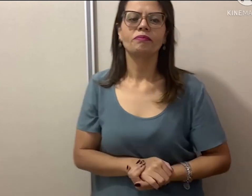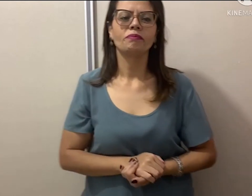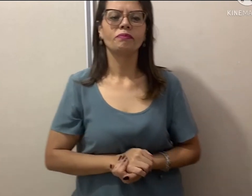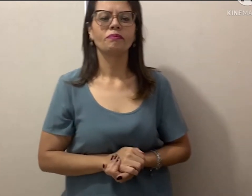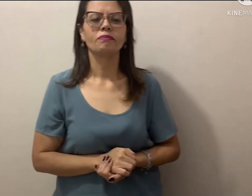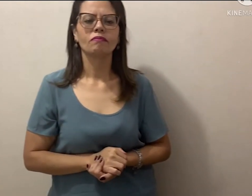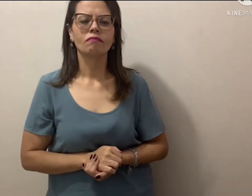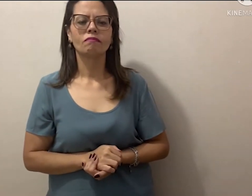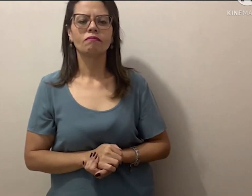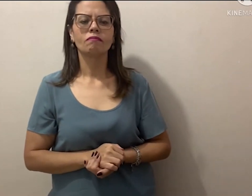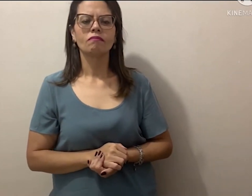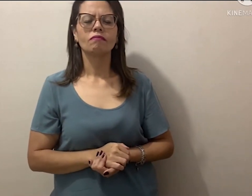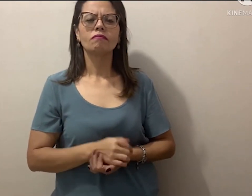7 meses.